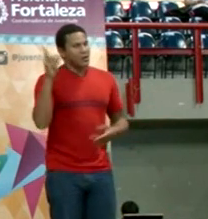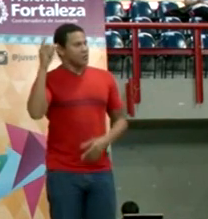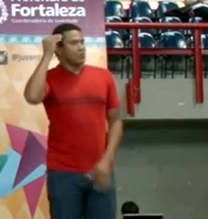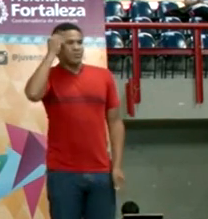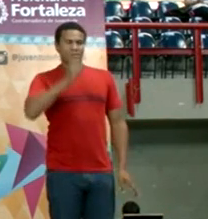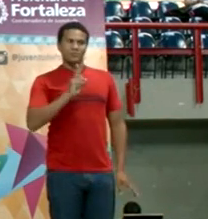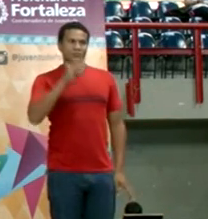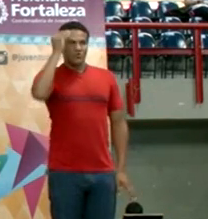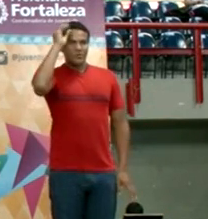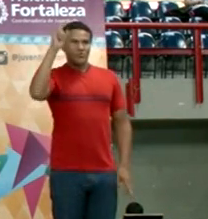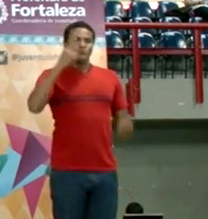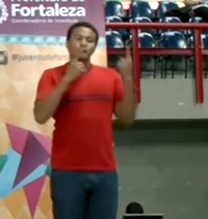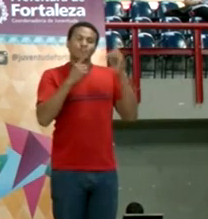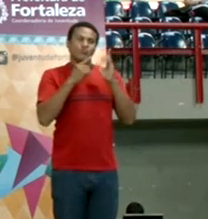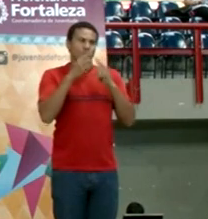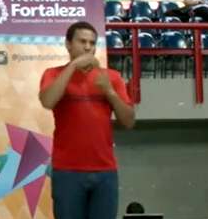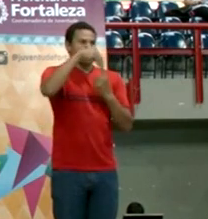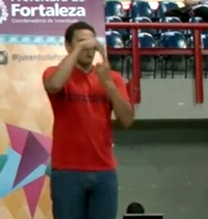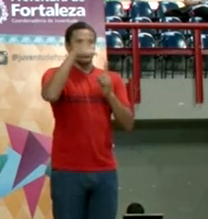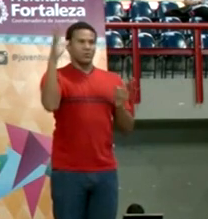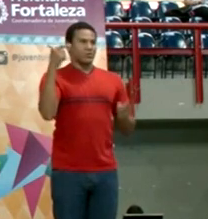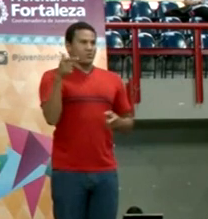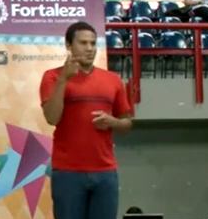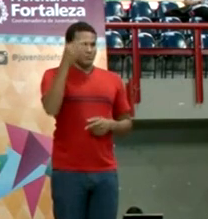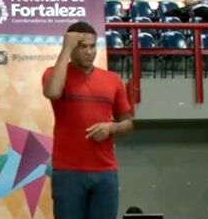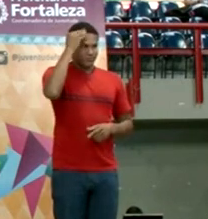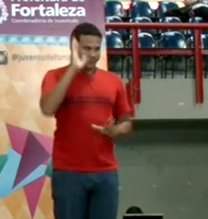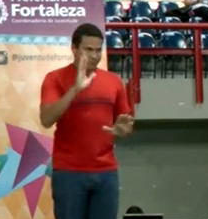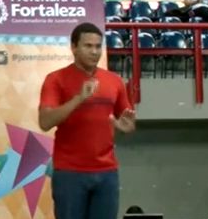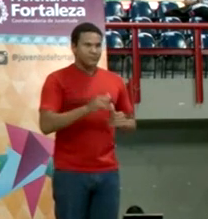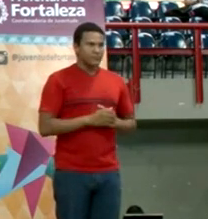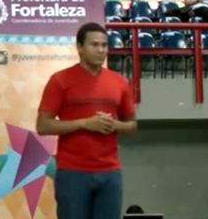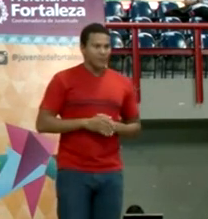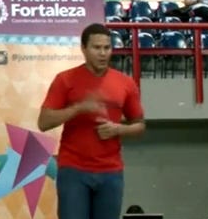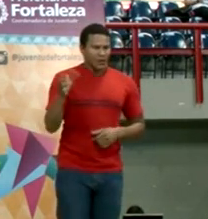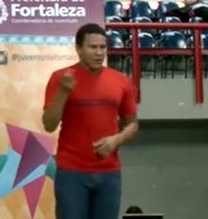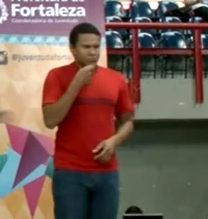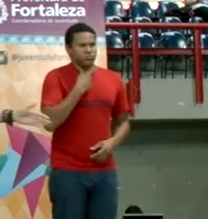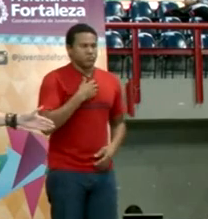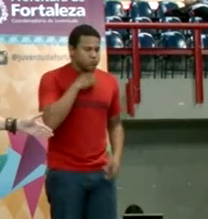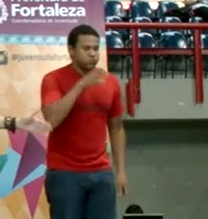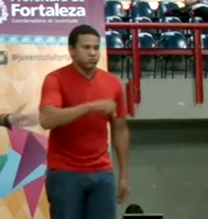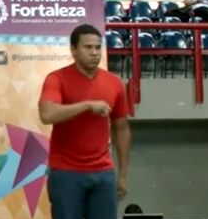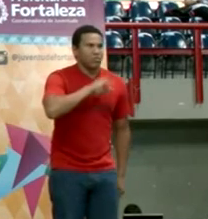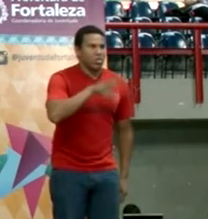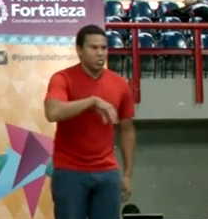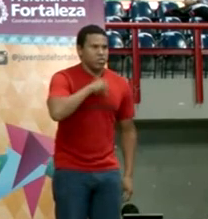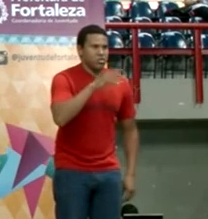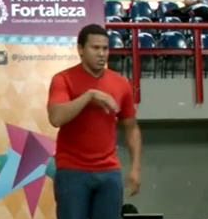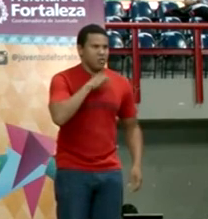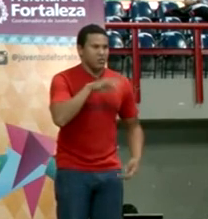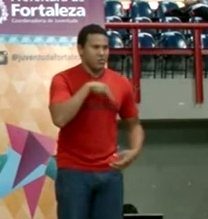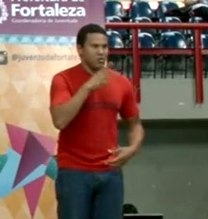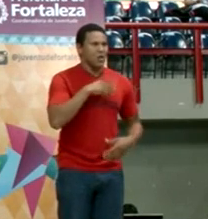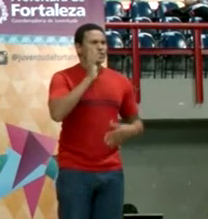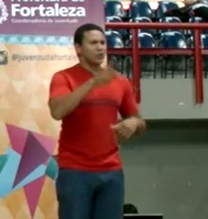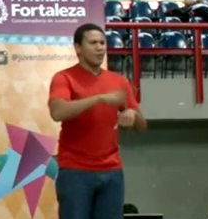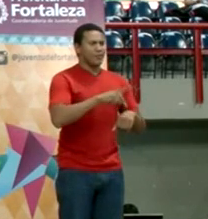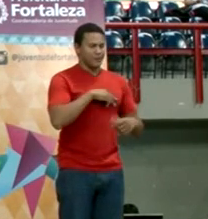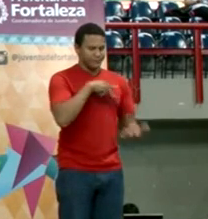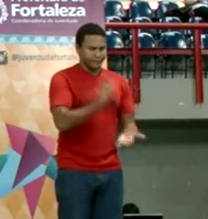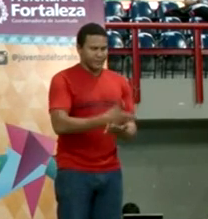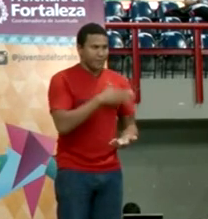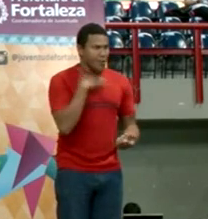não tem culpa é do veneno. O veneno vencido, ele só teve vontade de vomitar. Ele vomitou todo ralado nas pedras. Não